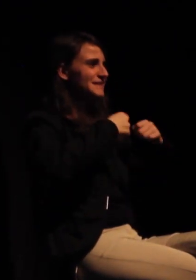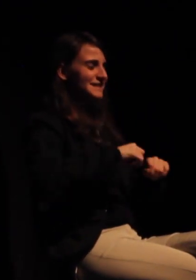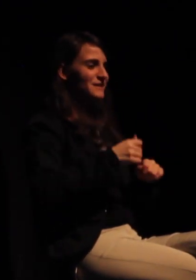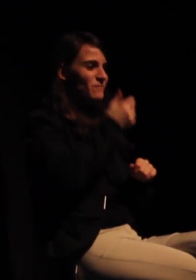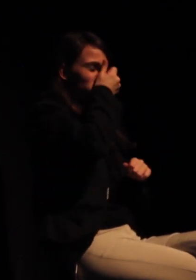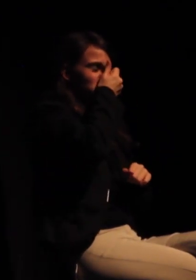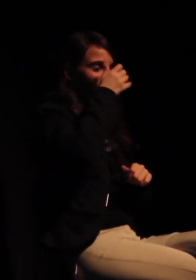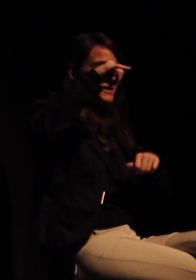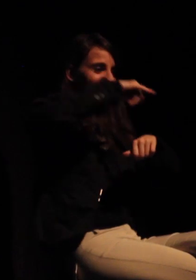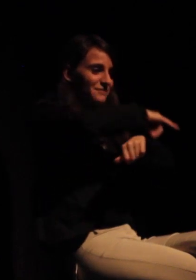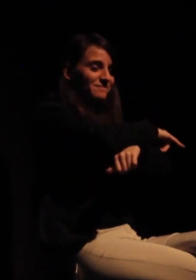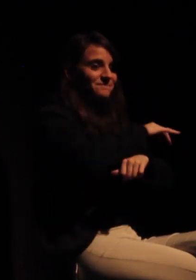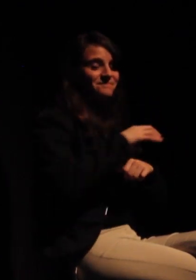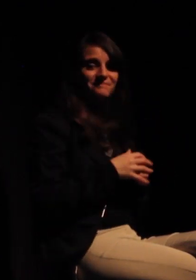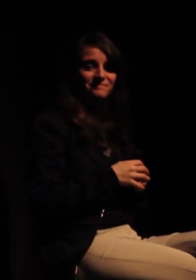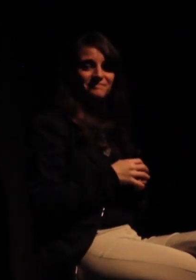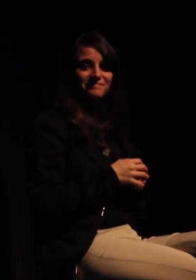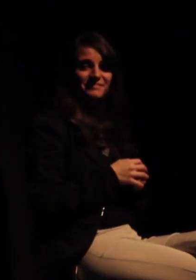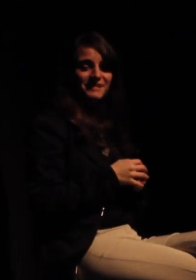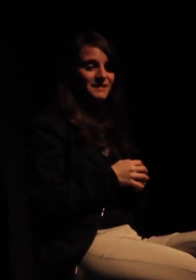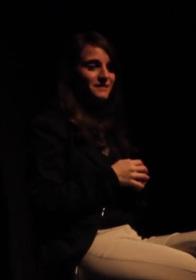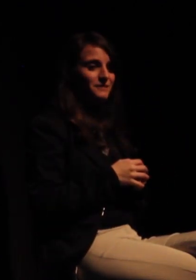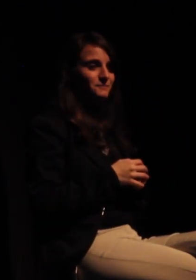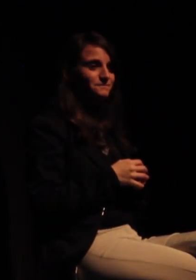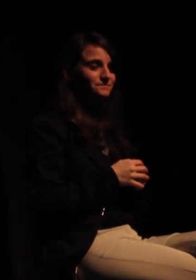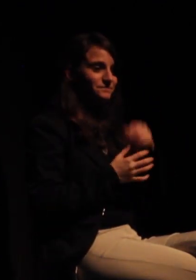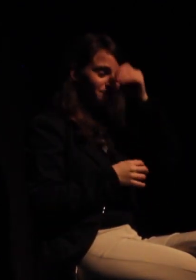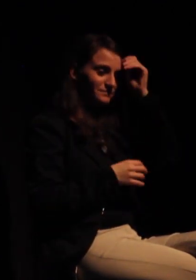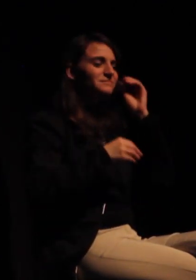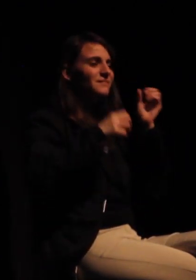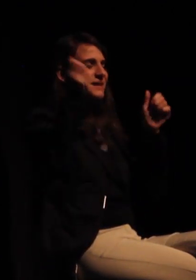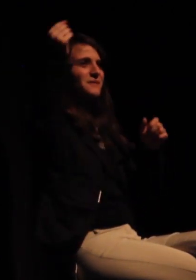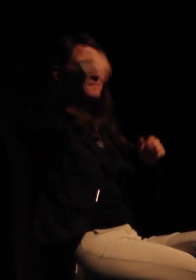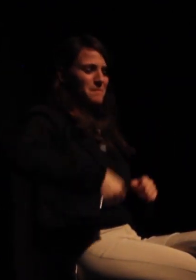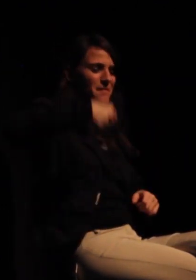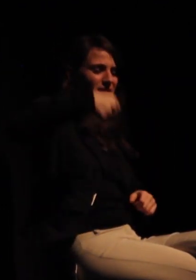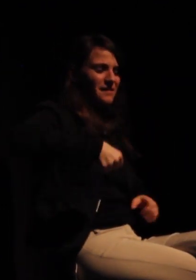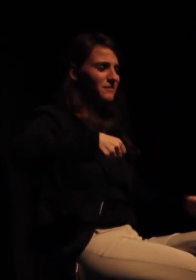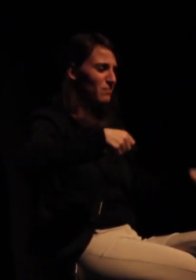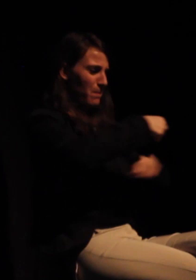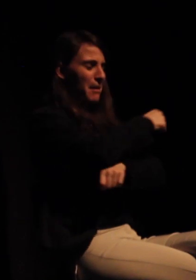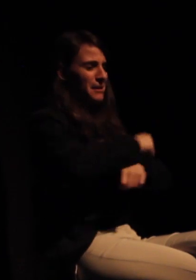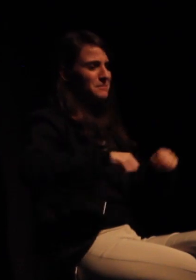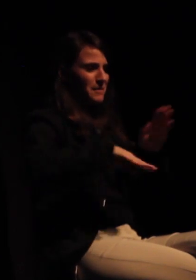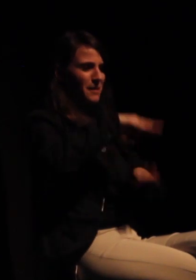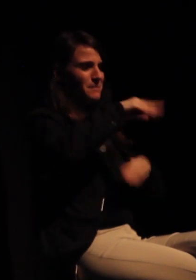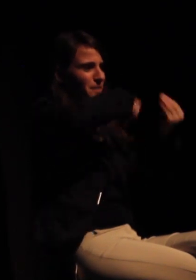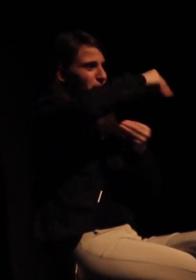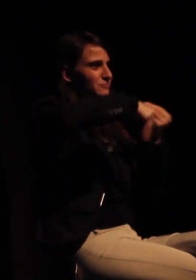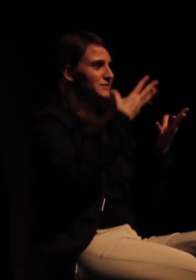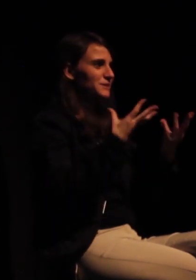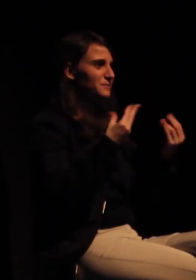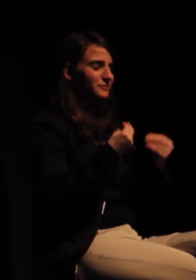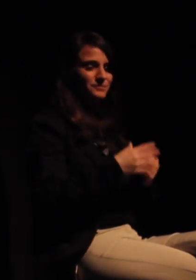novo. Não, puxa mala, cola cá, empurra, e mochila. Eu odeio estar